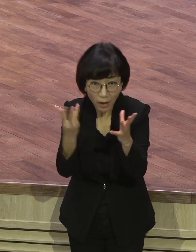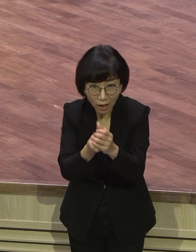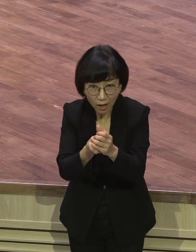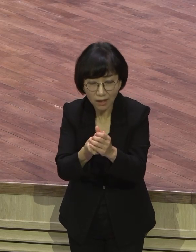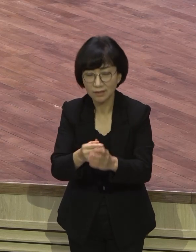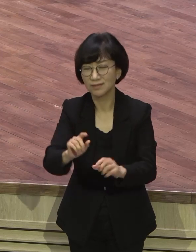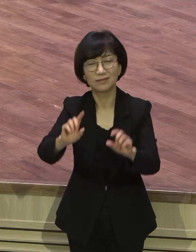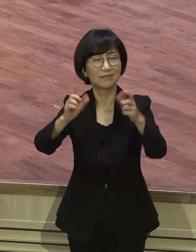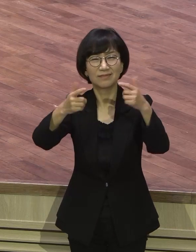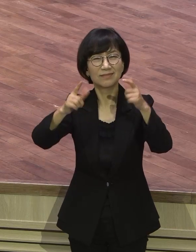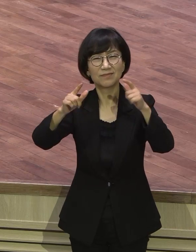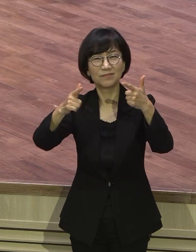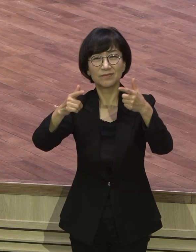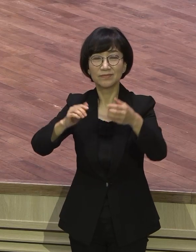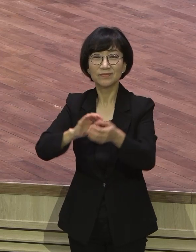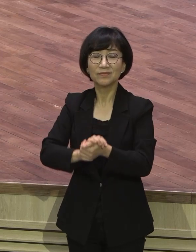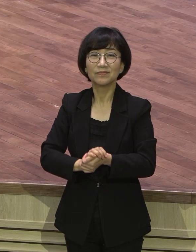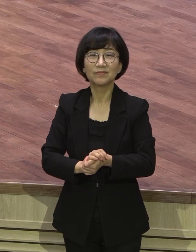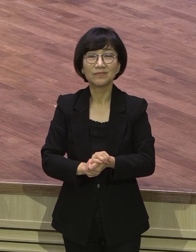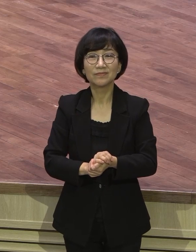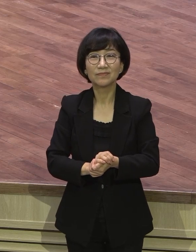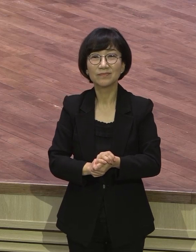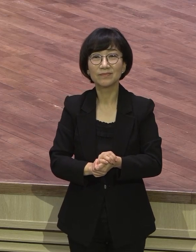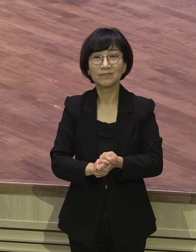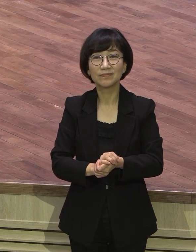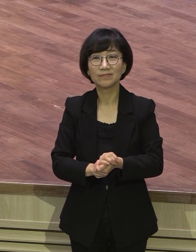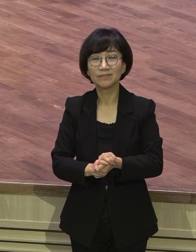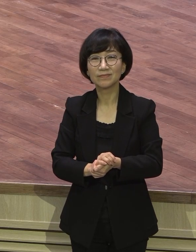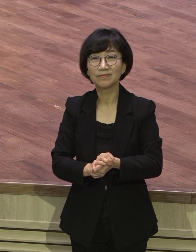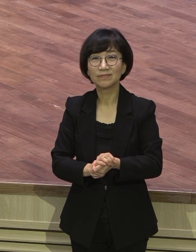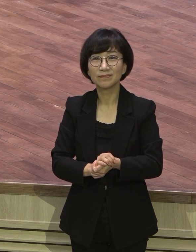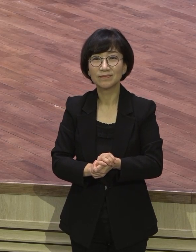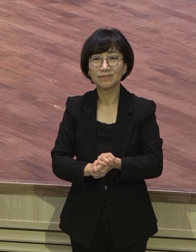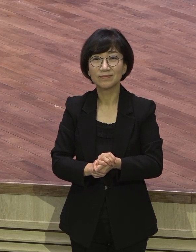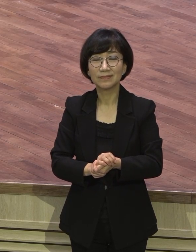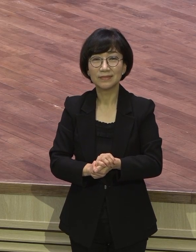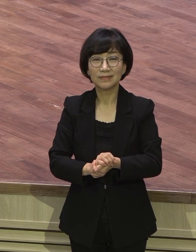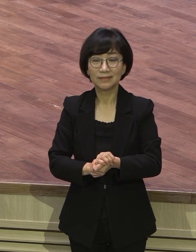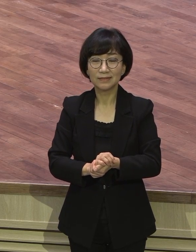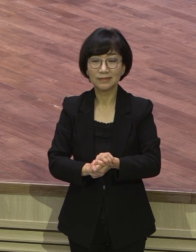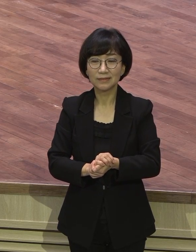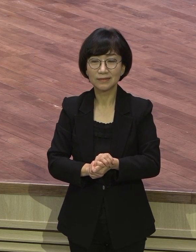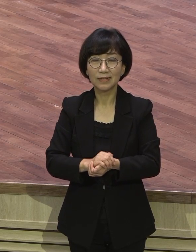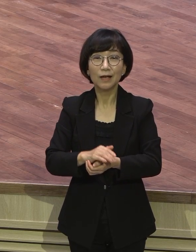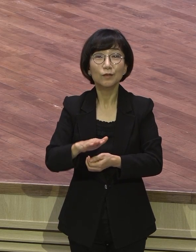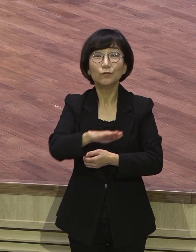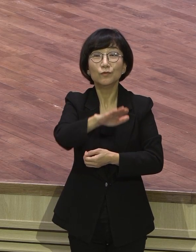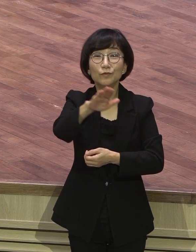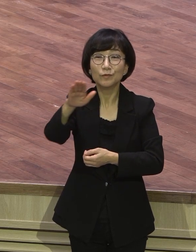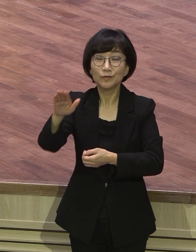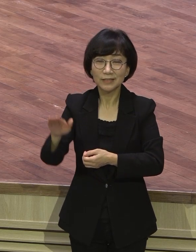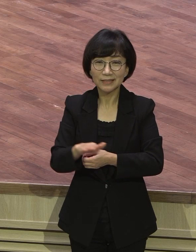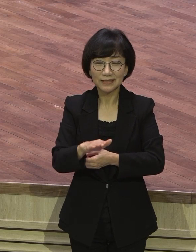하나님이 원한 것이 뭐냐. 우리는 단순하게 말씀에 순종만 하면 돼요.